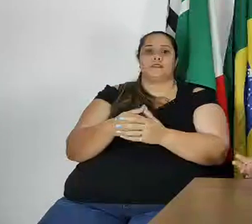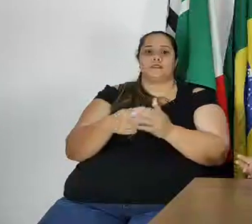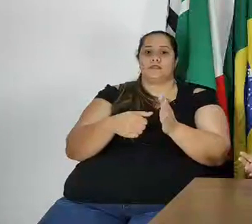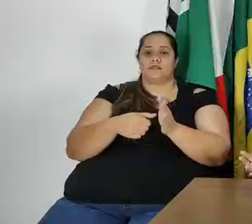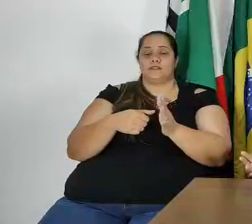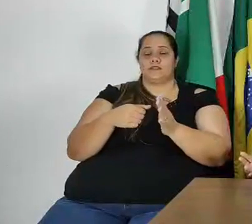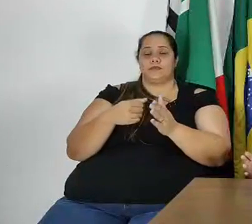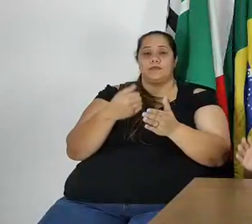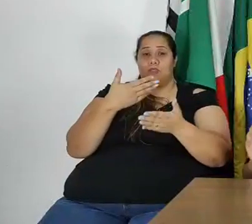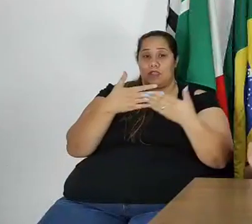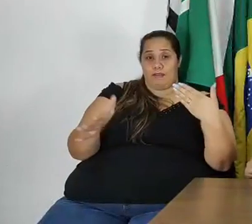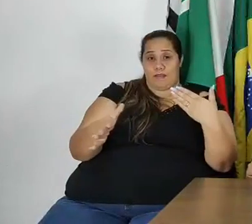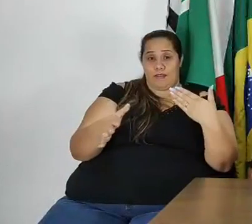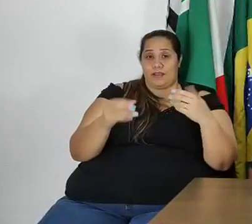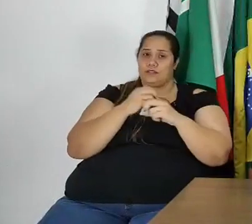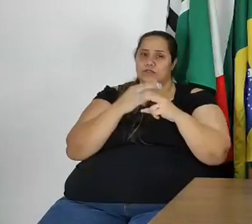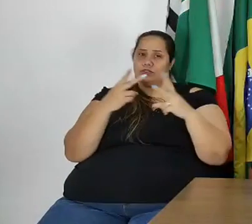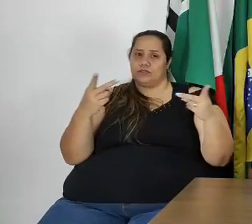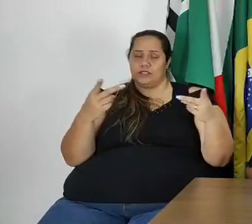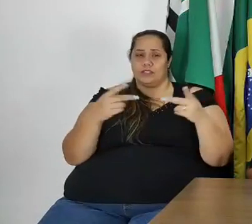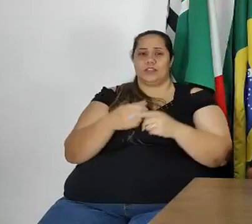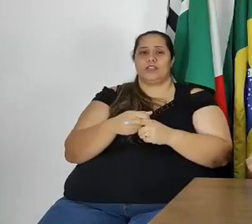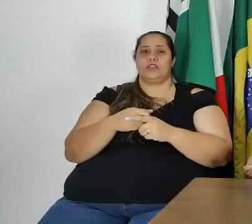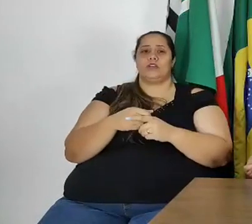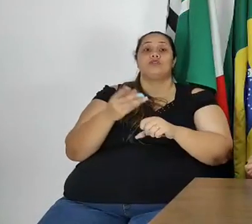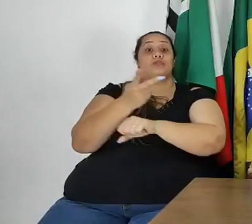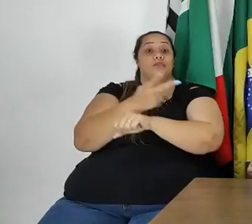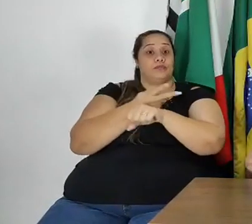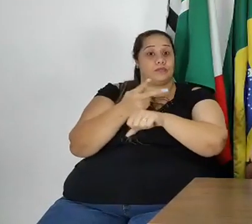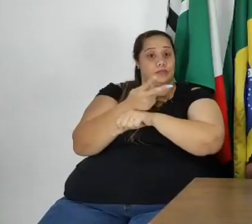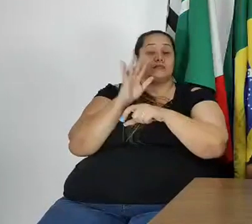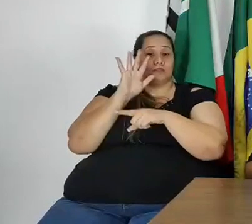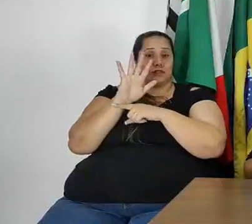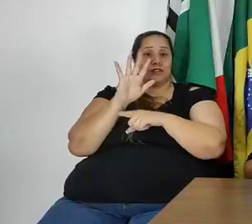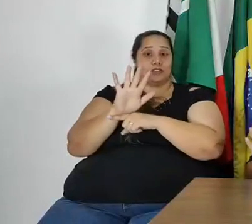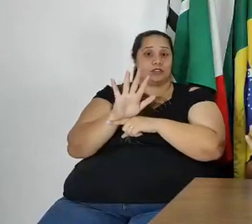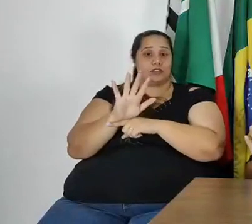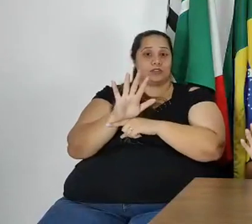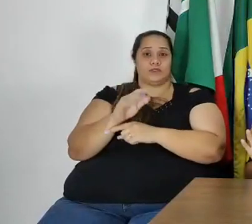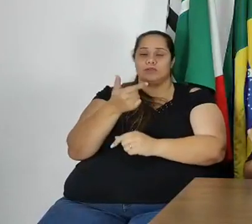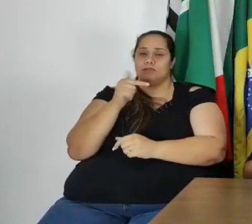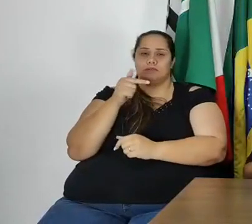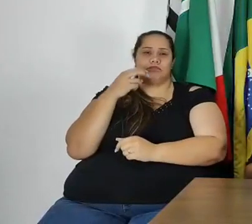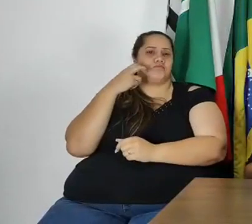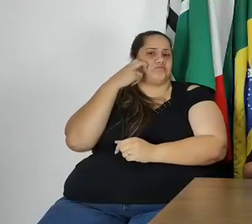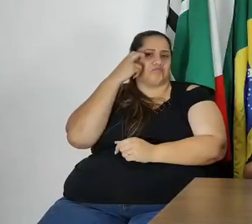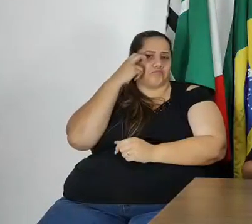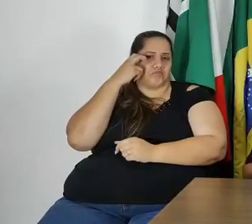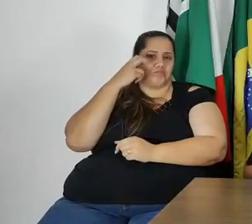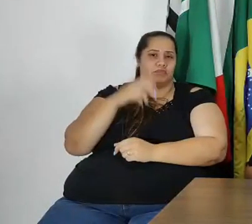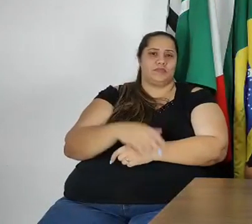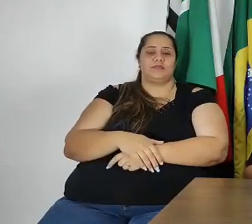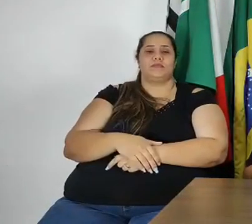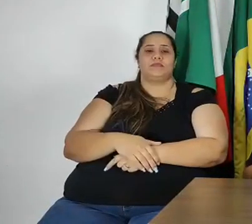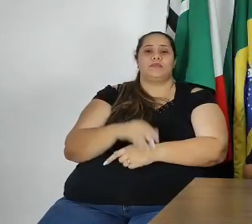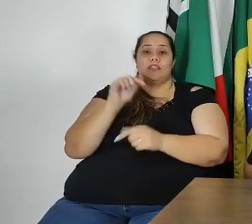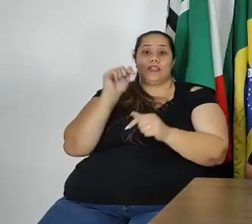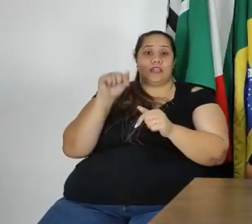caminho do Senhor, procure ajuda, não é vergonha procurar. E aqui as pessoas não vão ficar